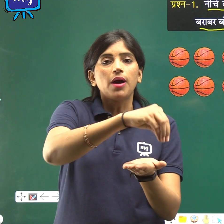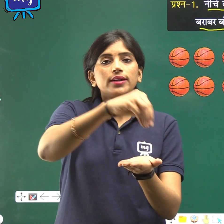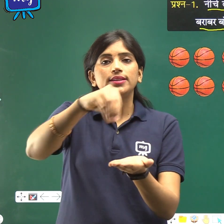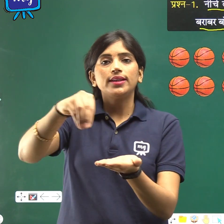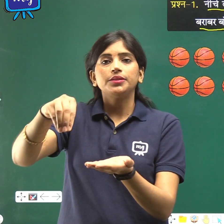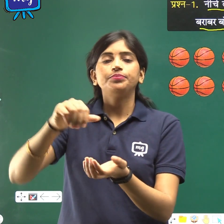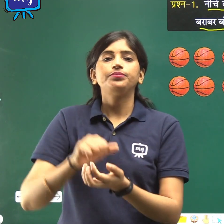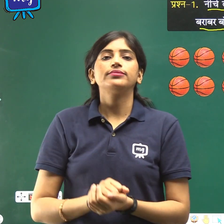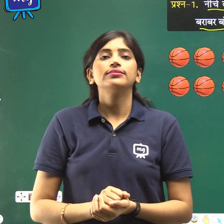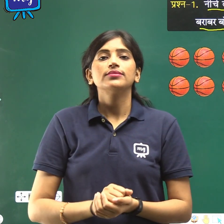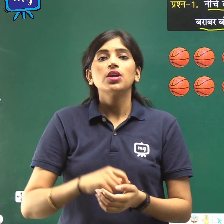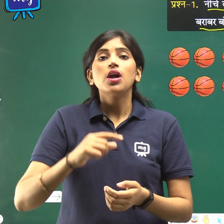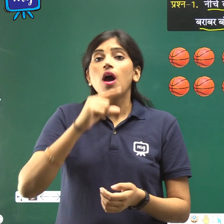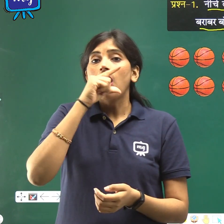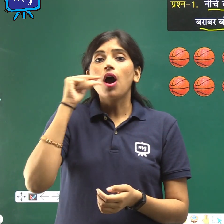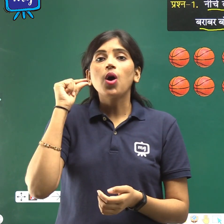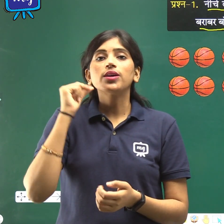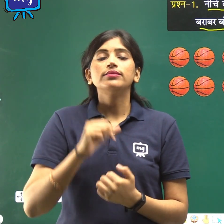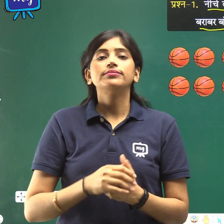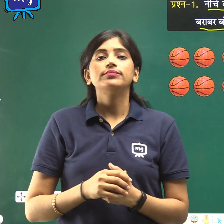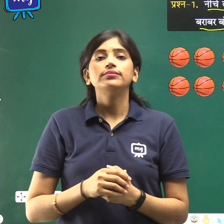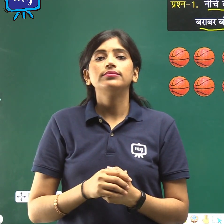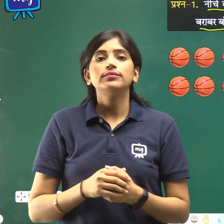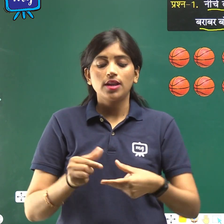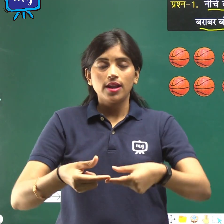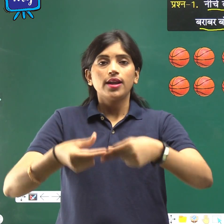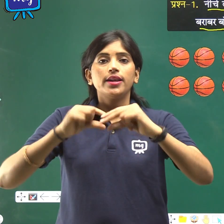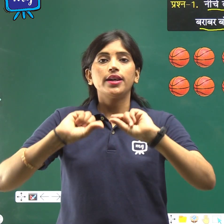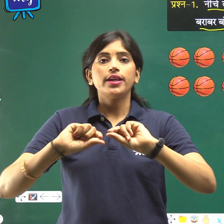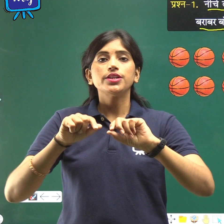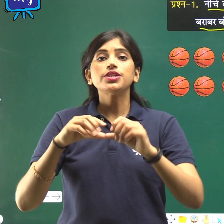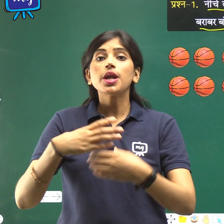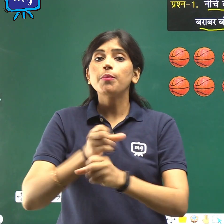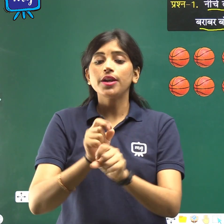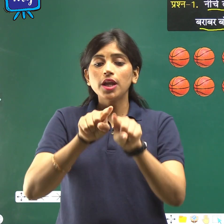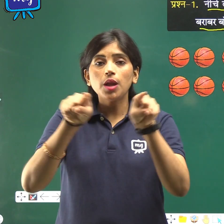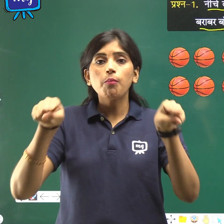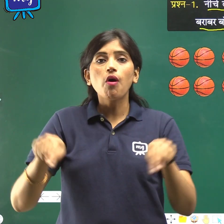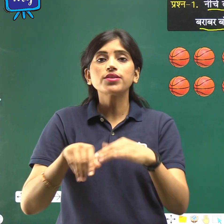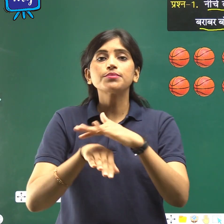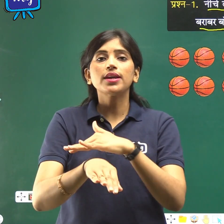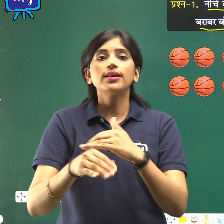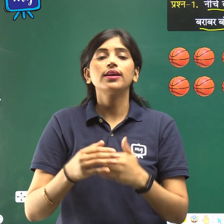बांटिए और नीचे बने बॉक्स में